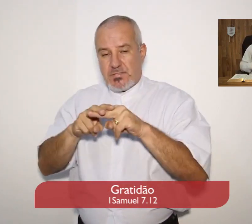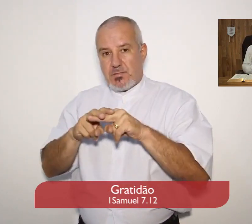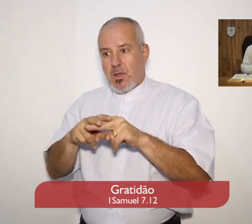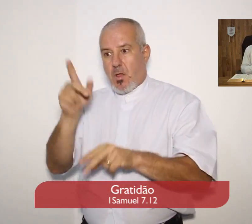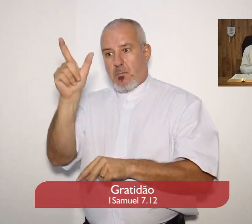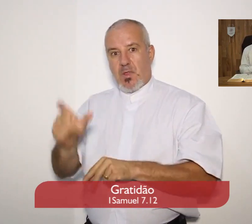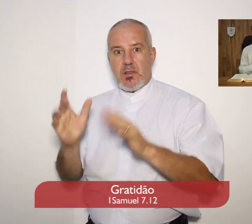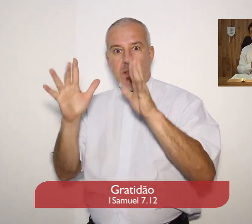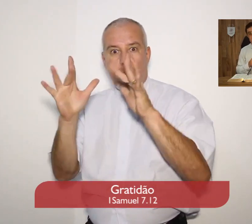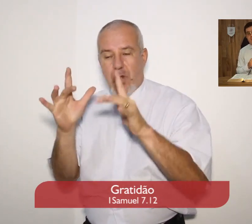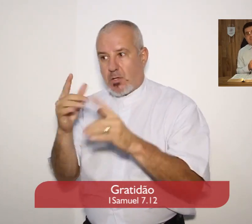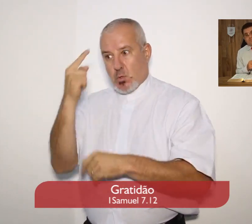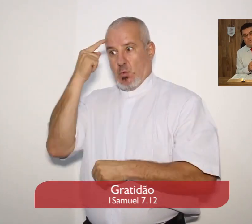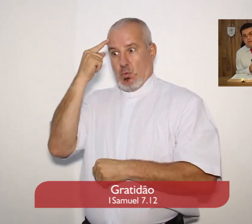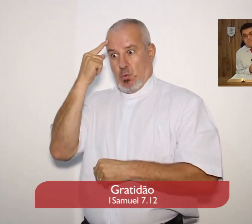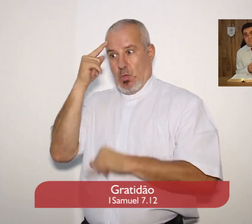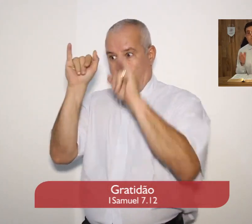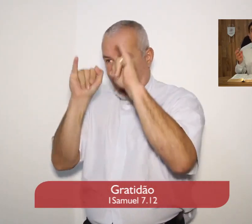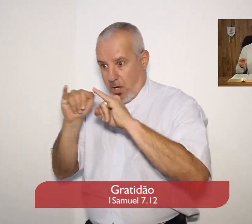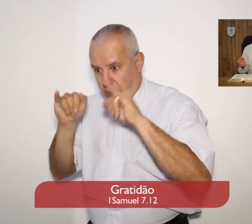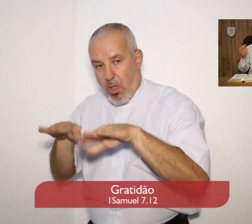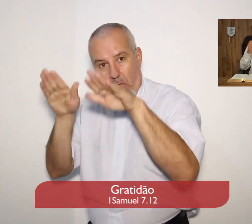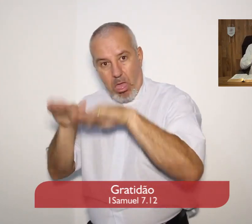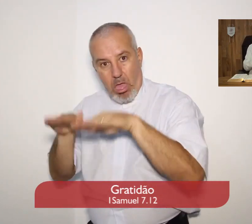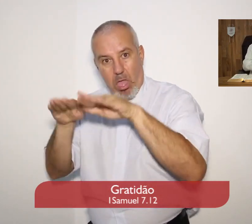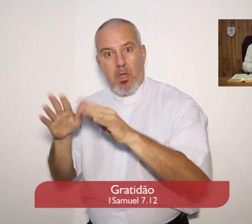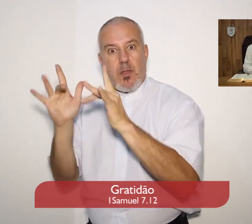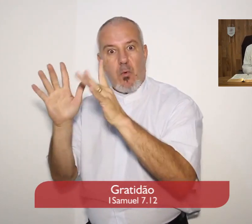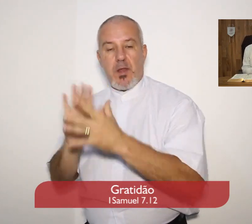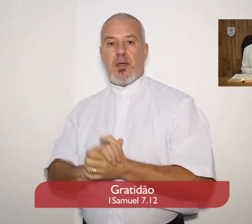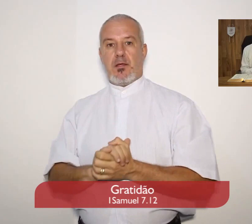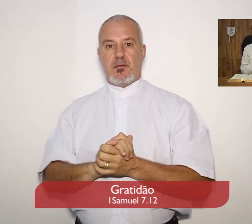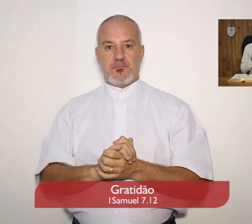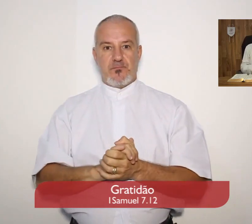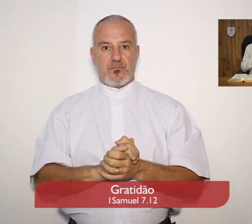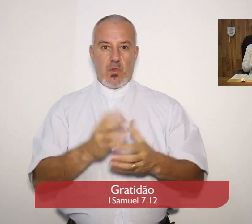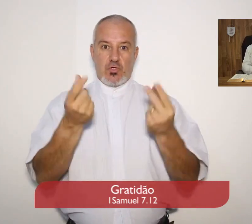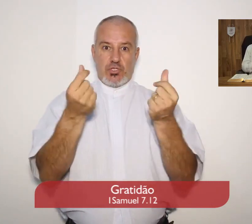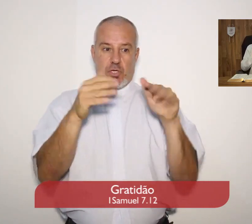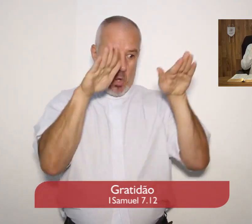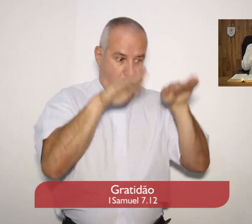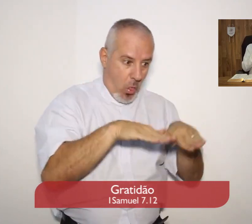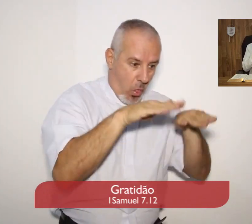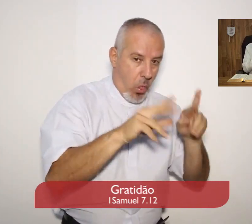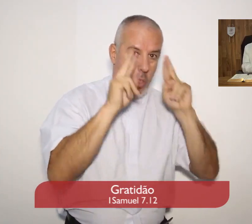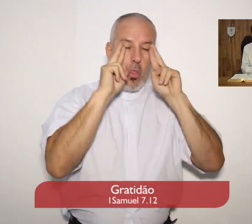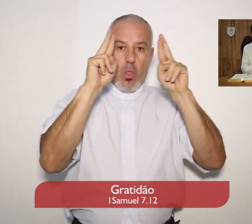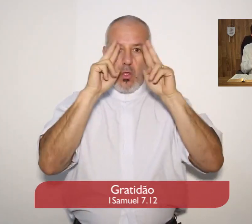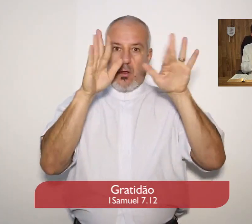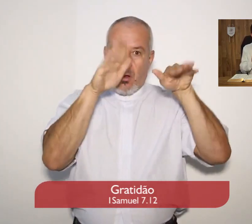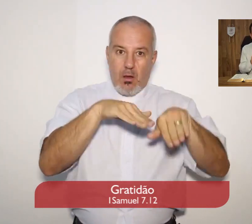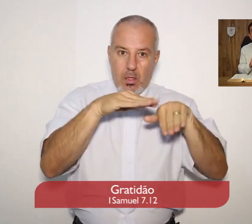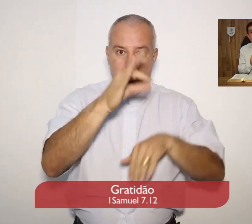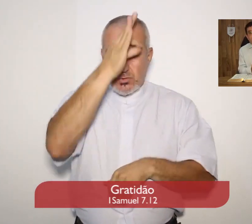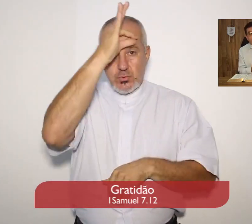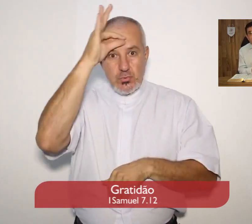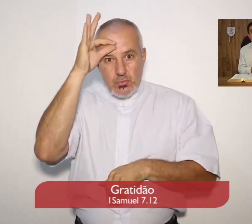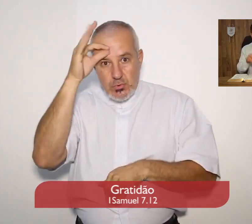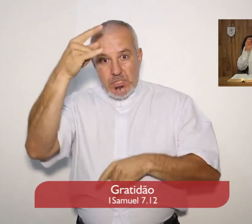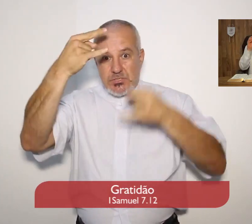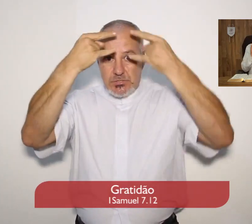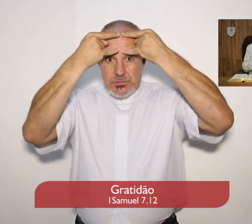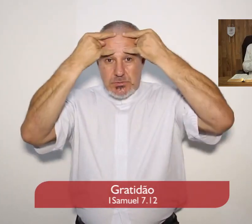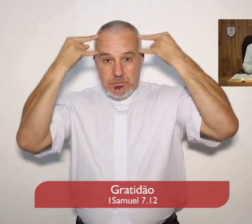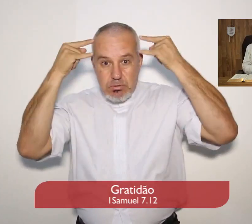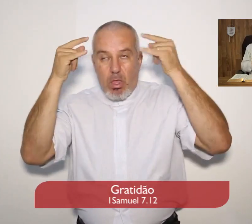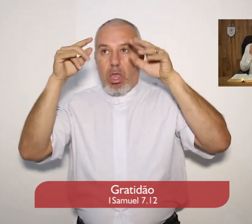com o glamour, com tantas coisas que colocamos no lugar de Deus. Tudo aquilo que colocamos no lugar de Deus